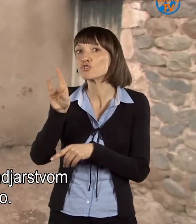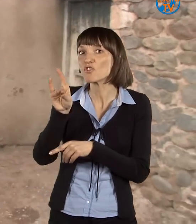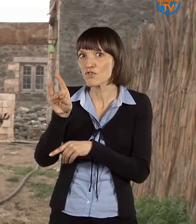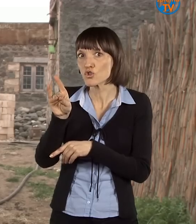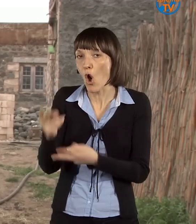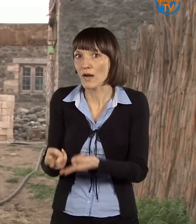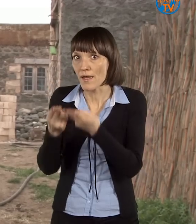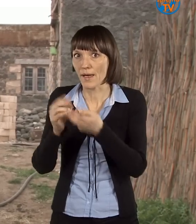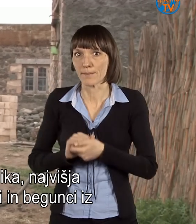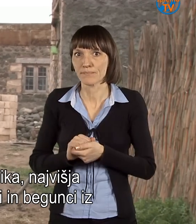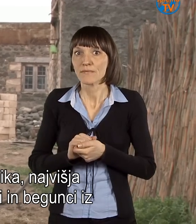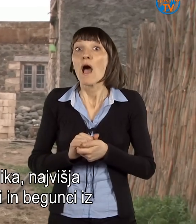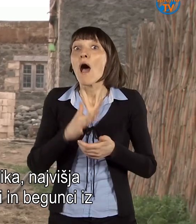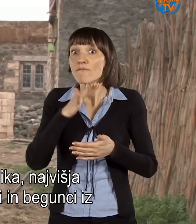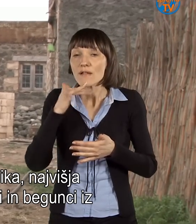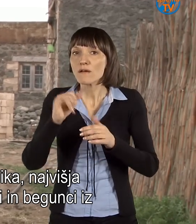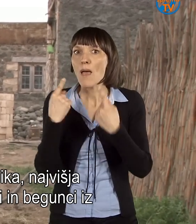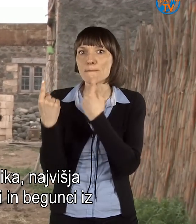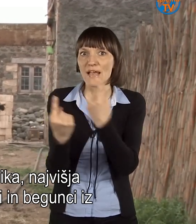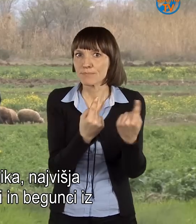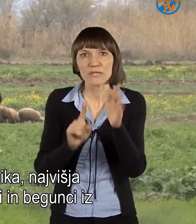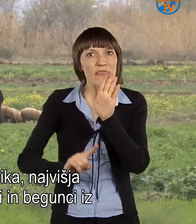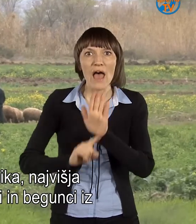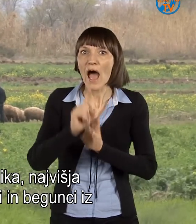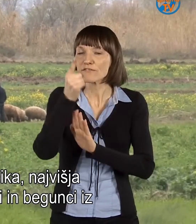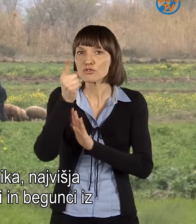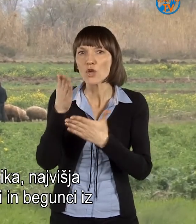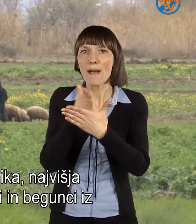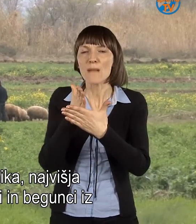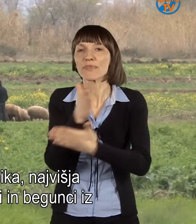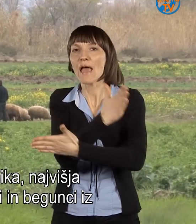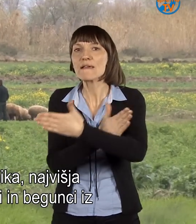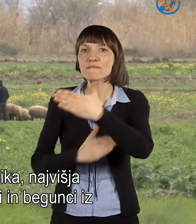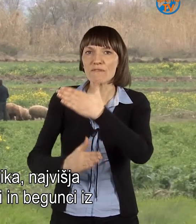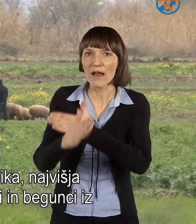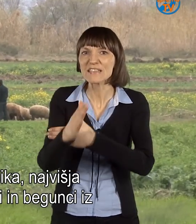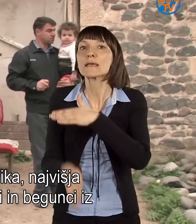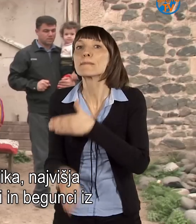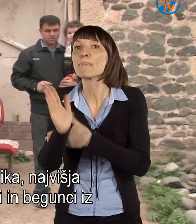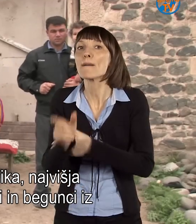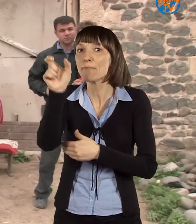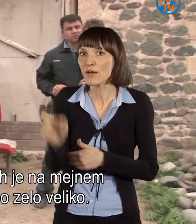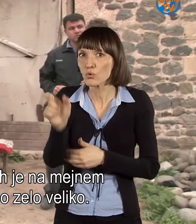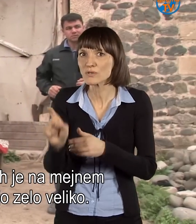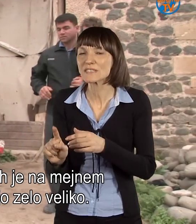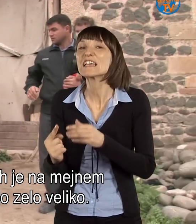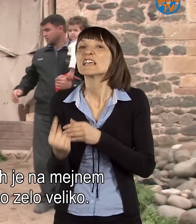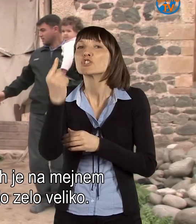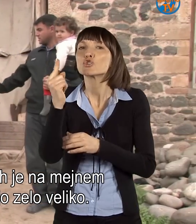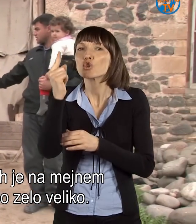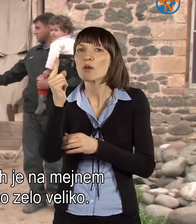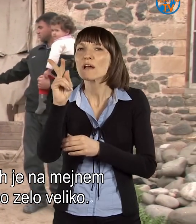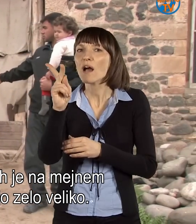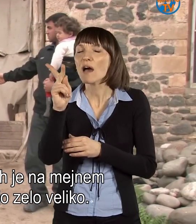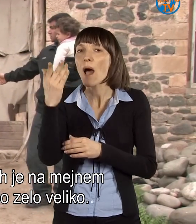živinorejo. Nezaposlenost je velika, najvišja pa seveda med invalidi in begunci iz Gornjega